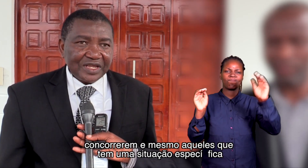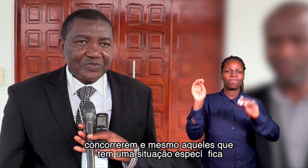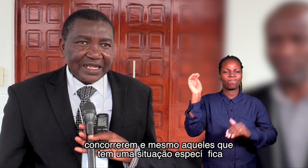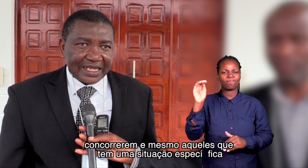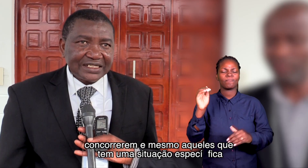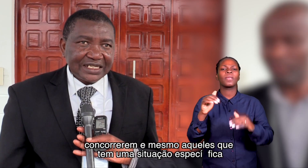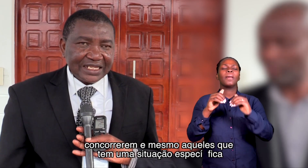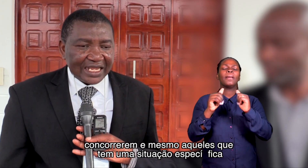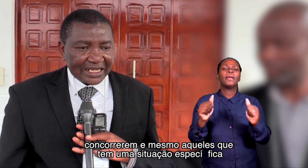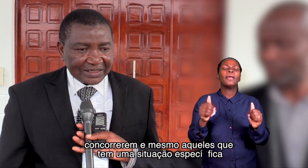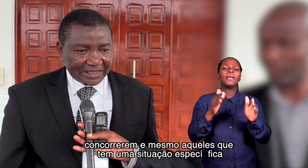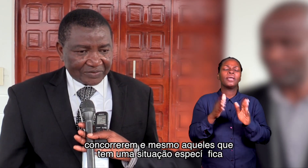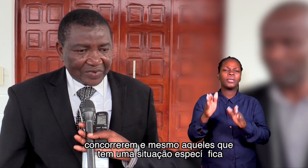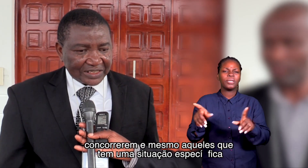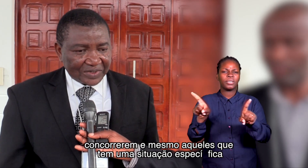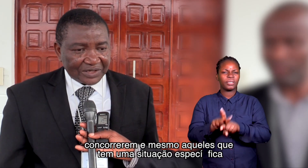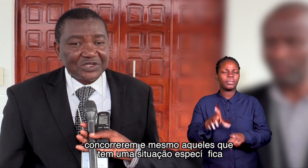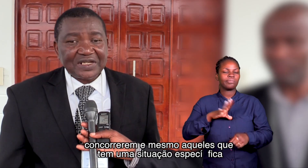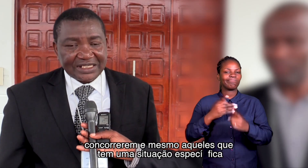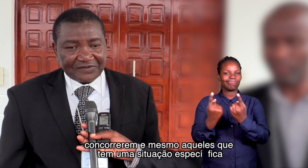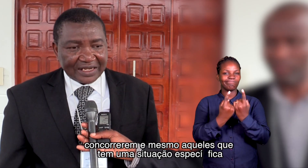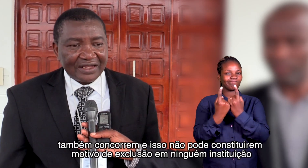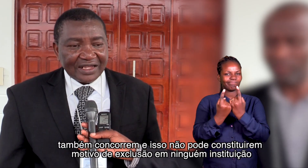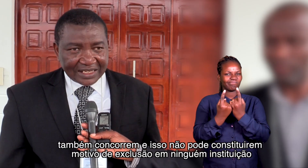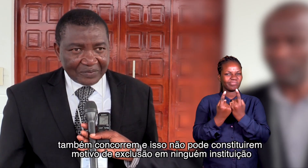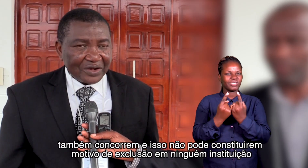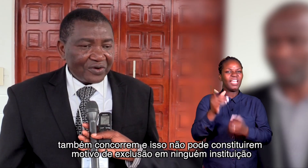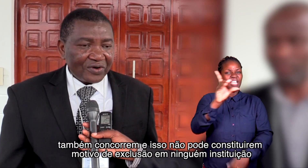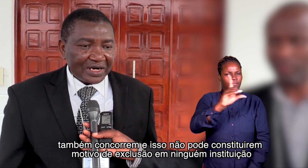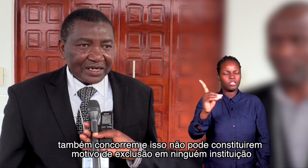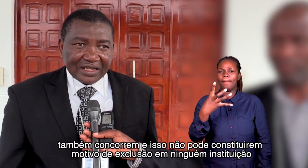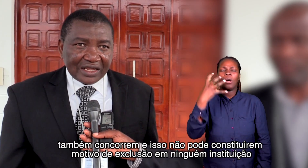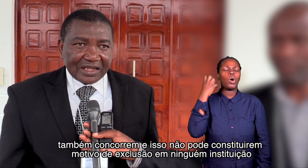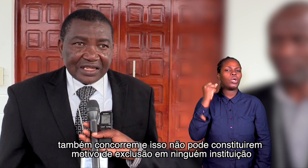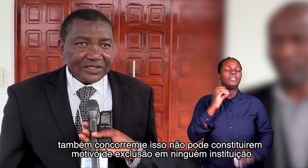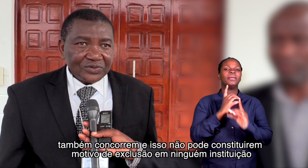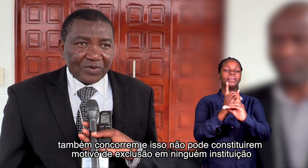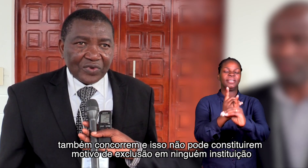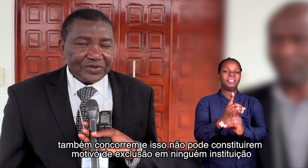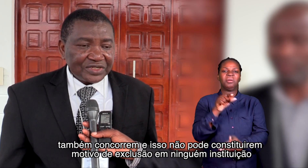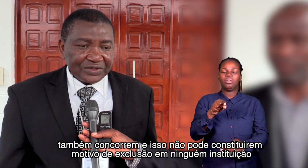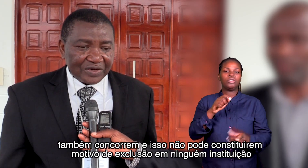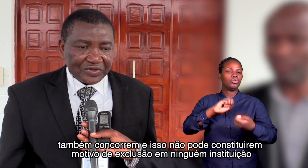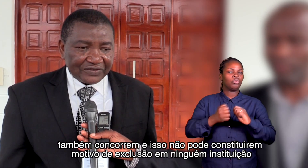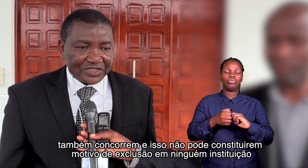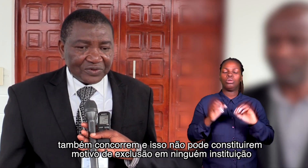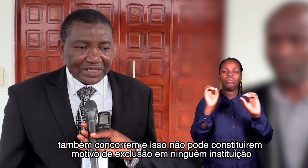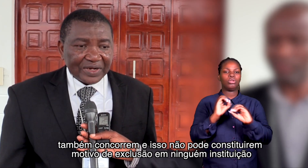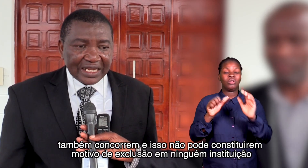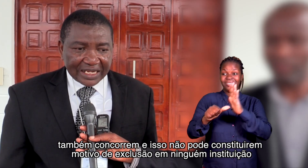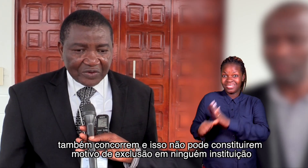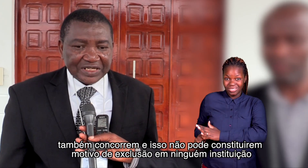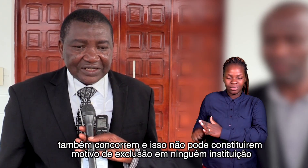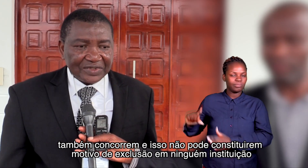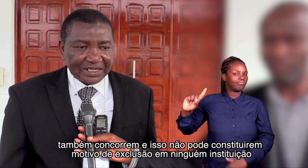e mesmo aqueles que têm uma situação específica também concorrem. E isso não pode constituir motivo de exclusão